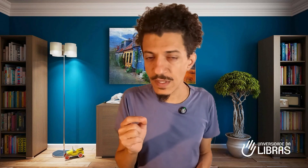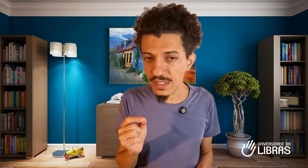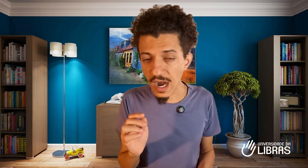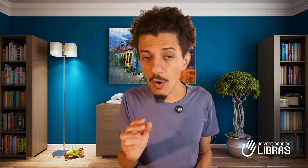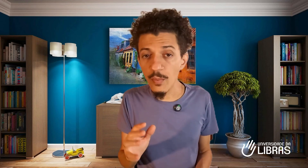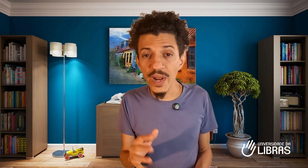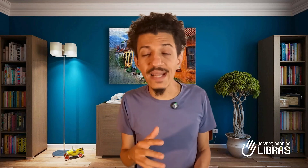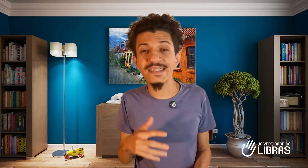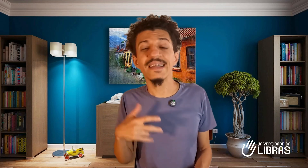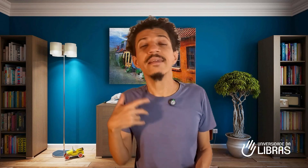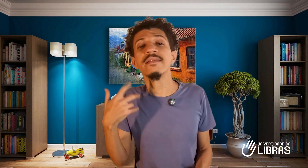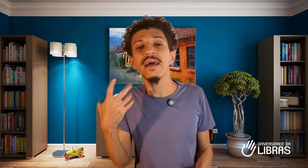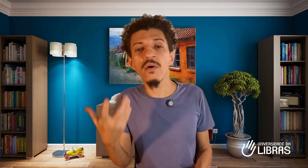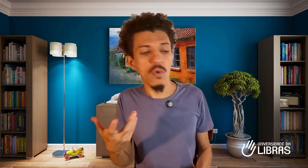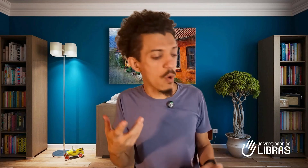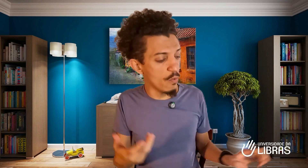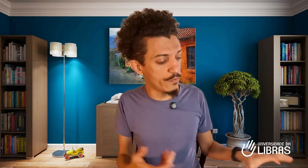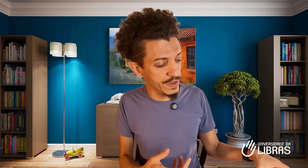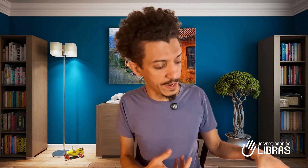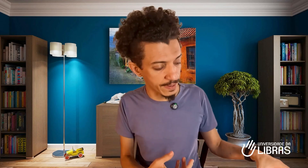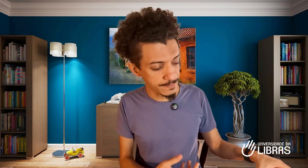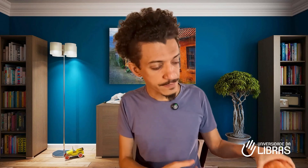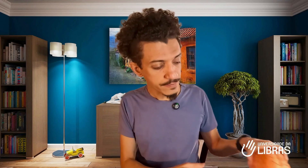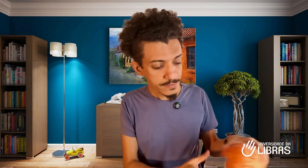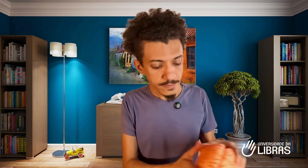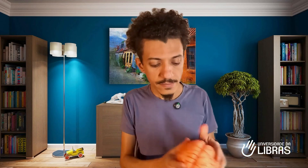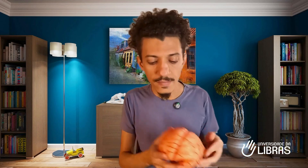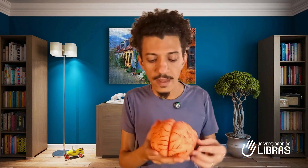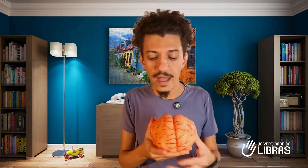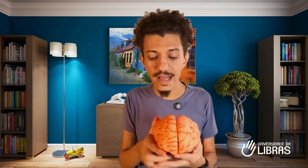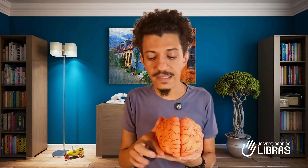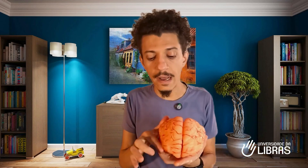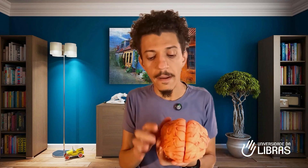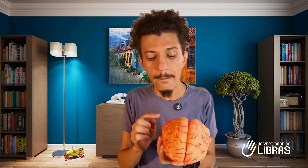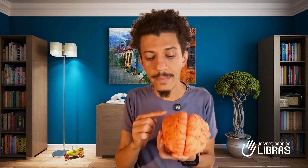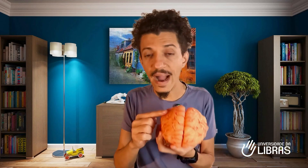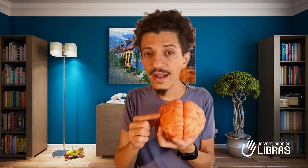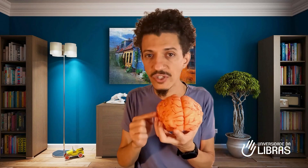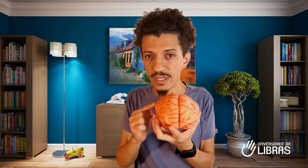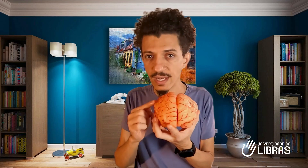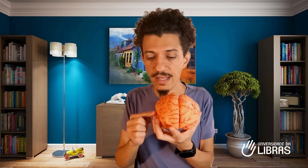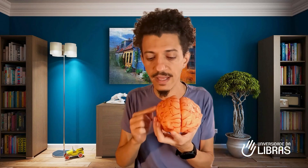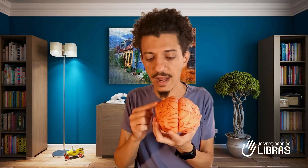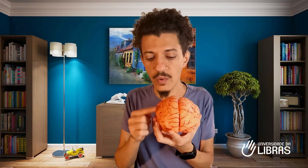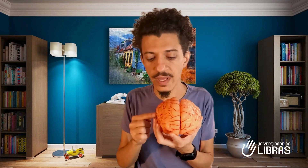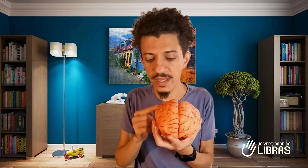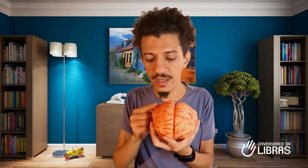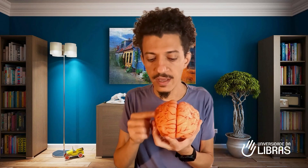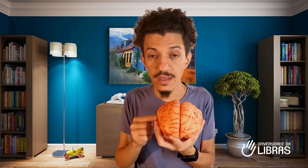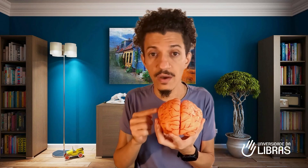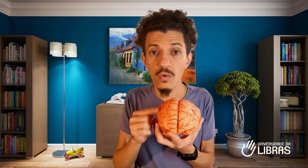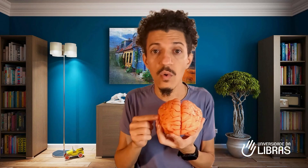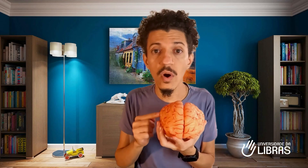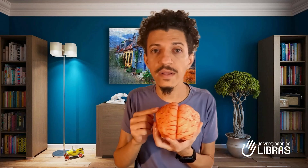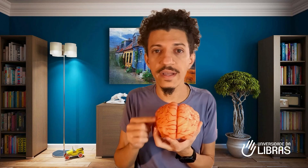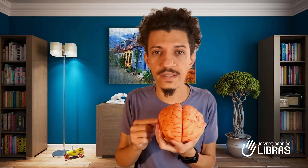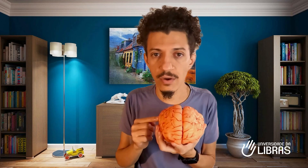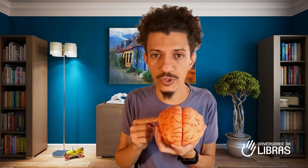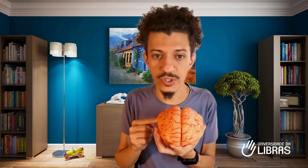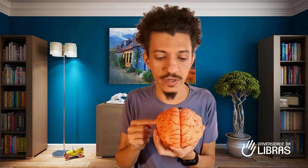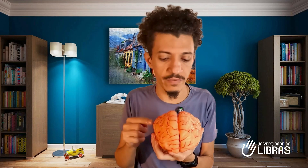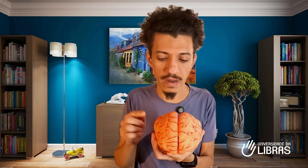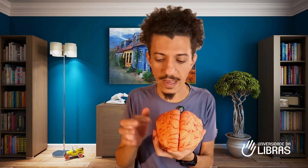em especial, por eles não ouvirem essa parte lateral aqui, que é o